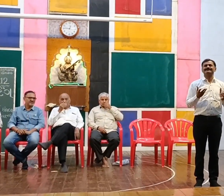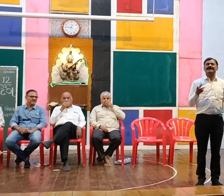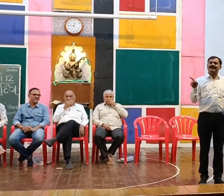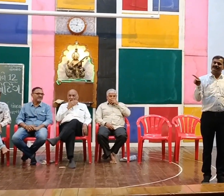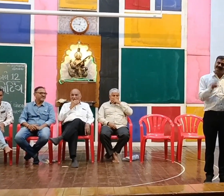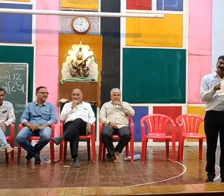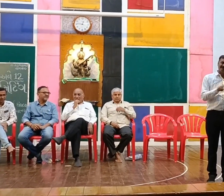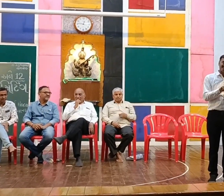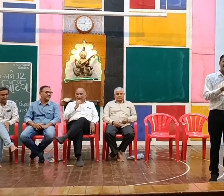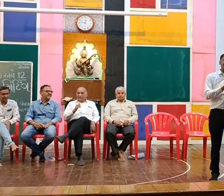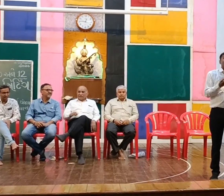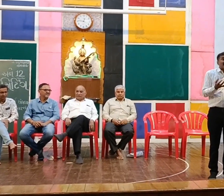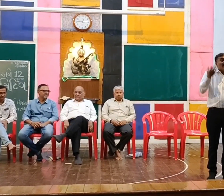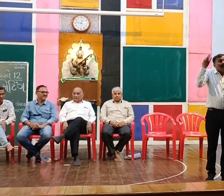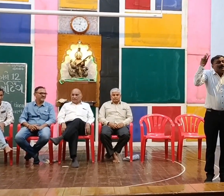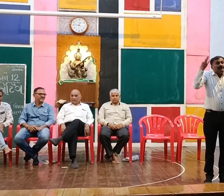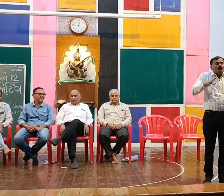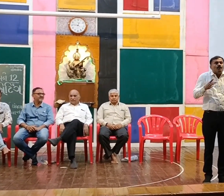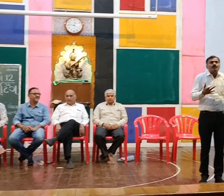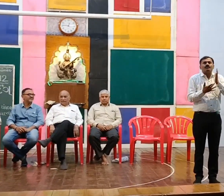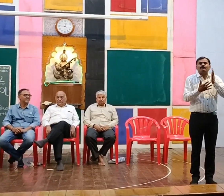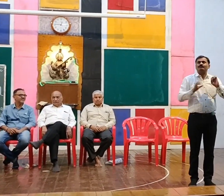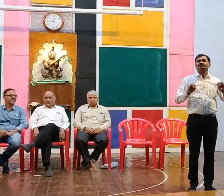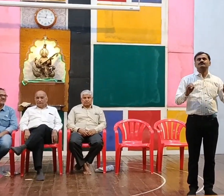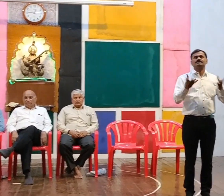આ વખતે આપણે નવતર પ્રયોગ કર્યો છે,